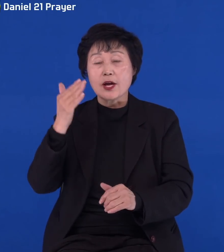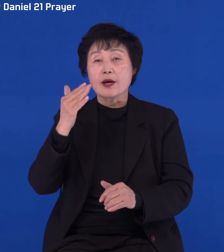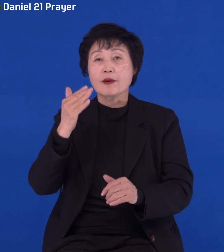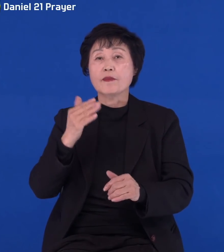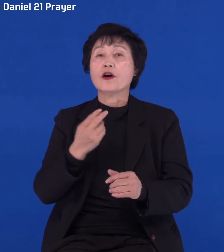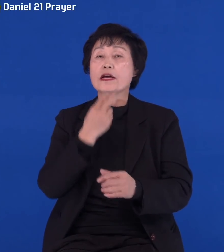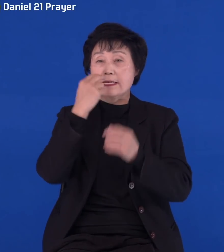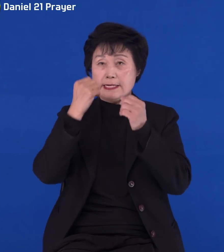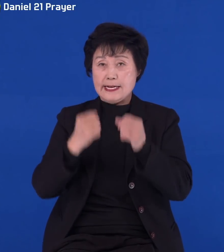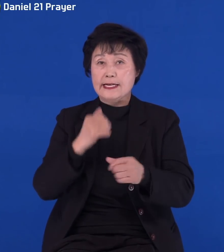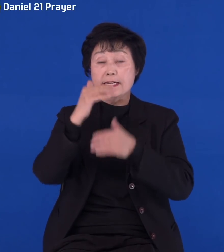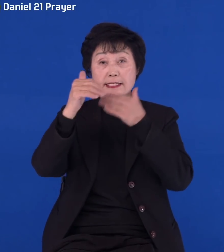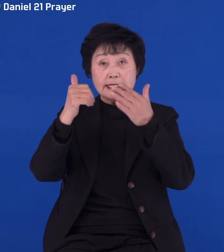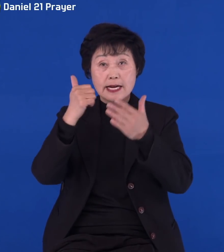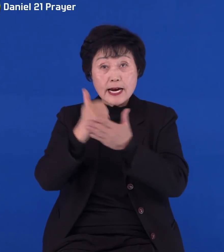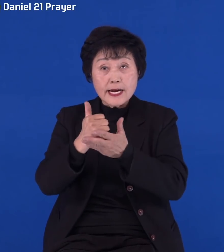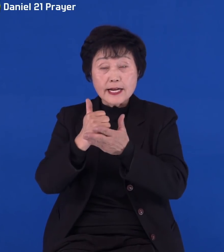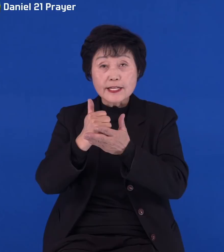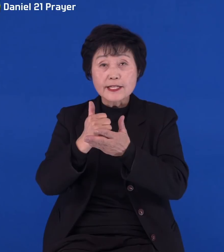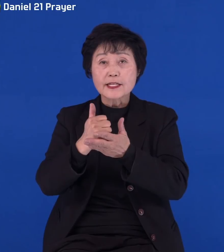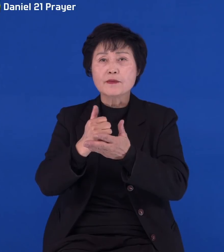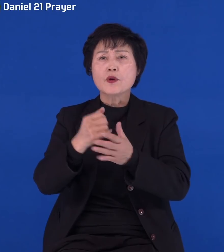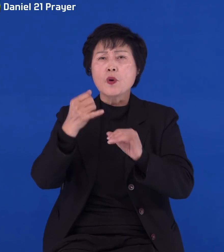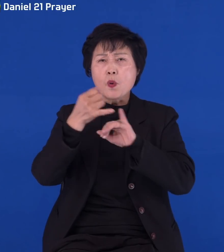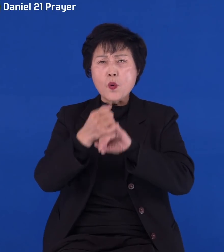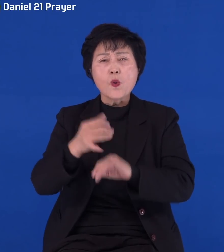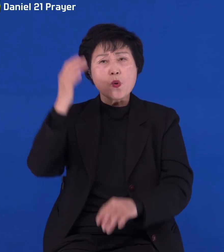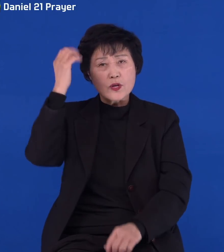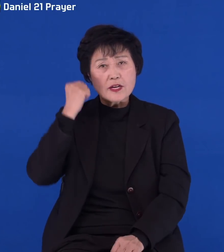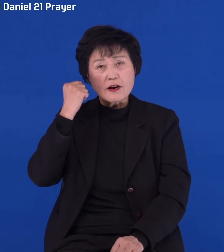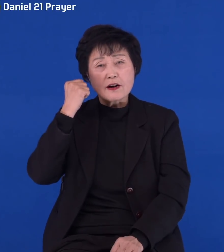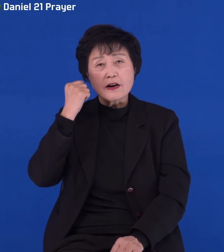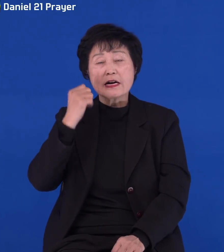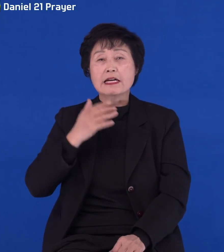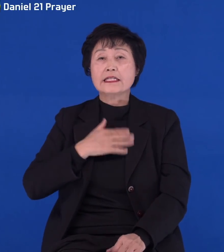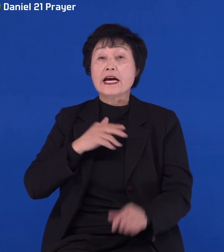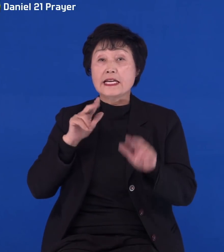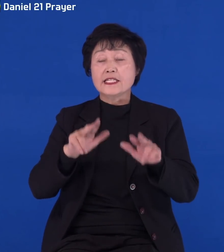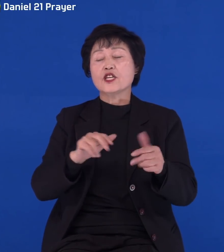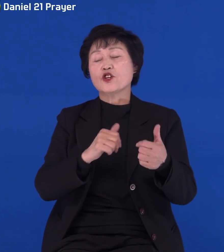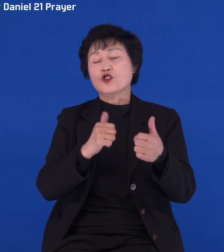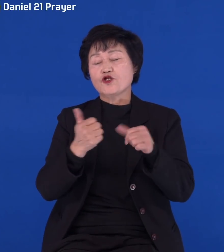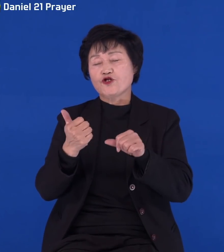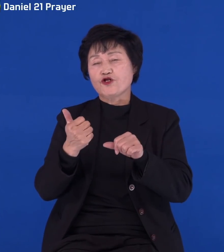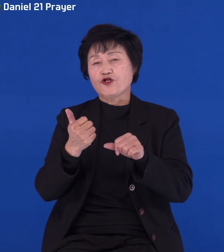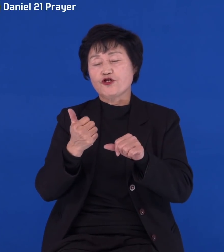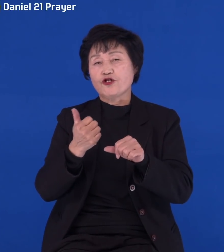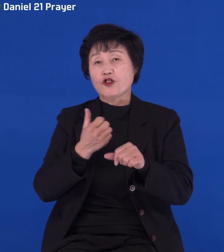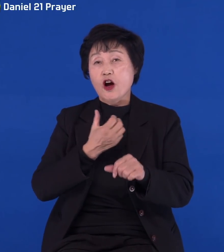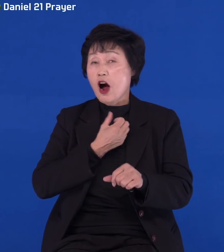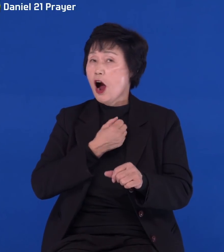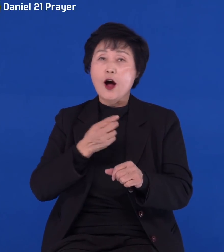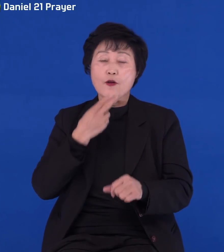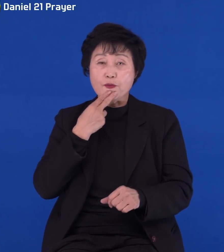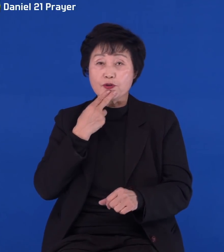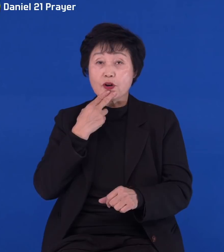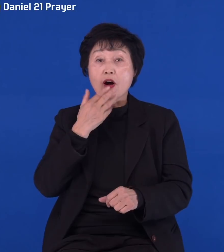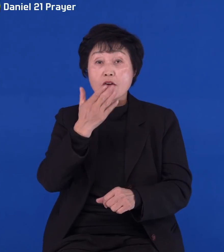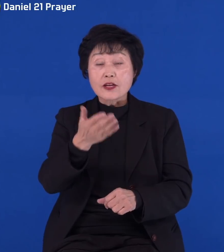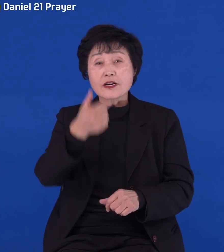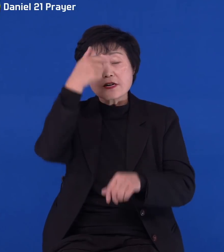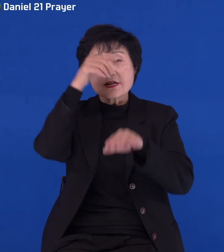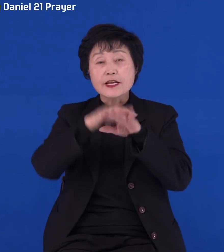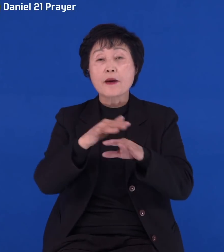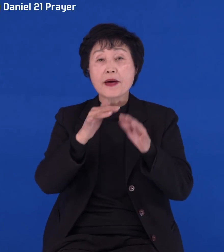하나님이다. 너는 잊지 말고 꼭 기억해야 된다. 나는 이제 죽어도 여한이 없다. 너를 예배자도로 만들었고 너희 부부와